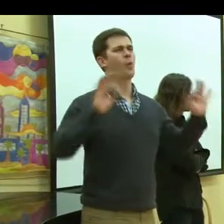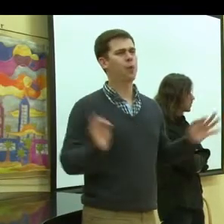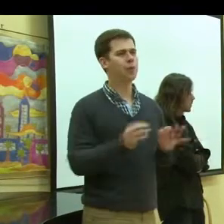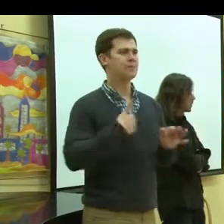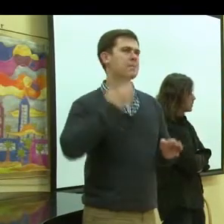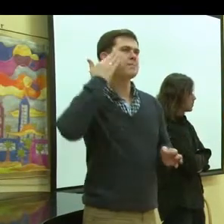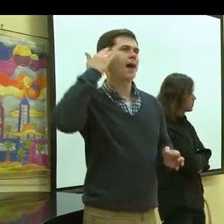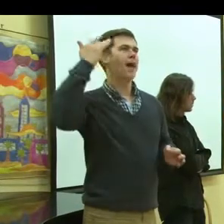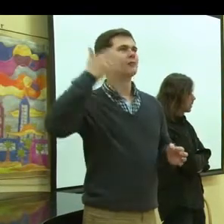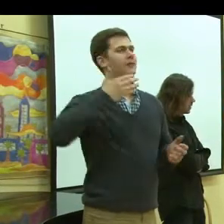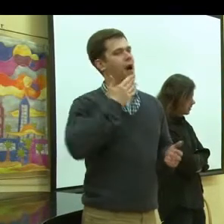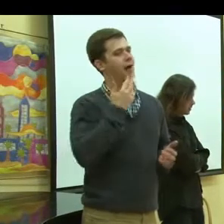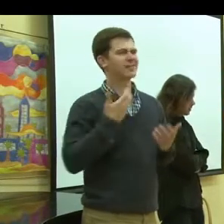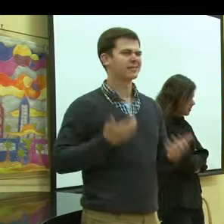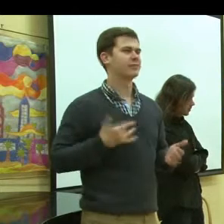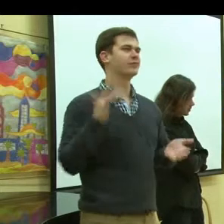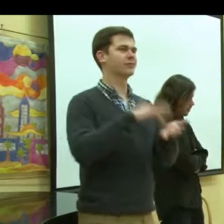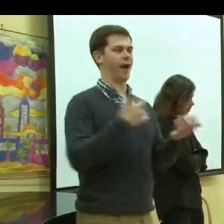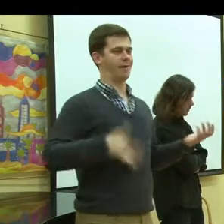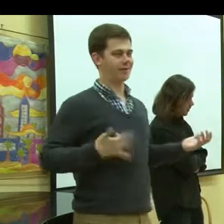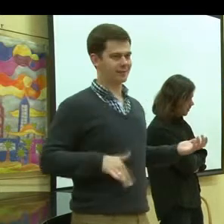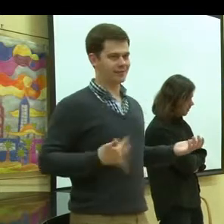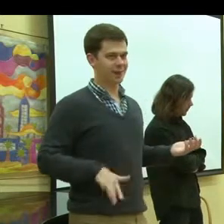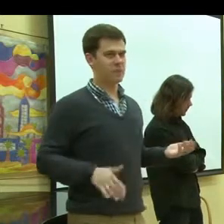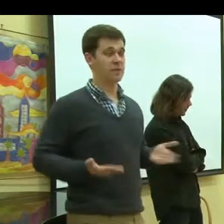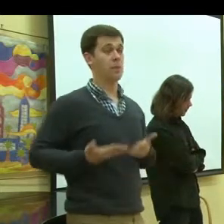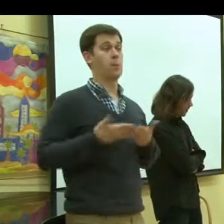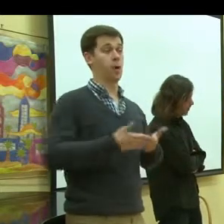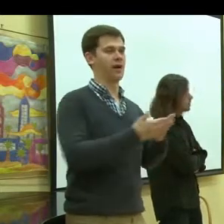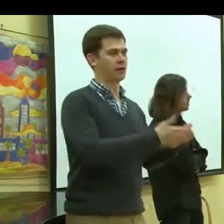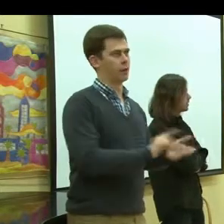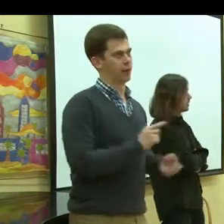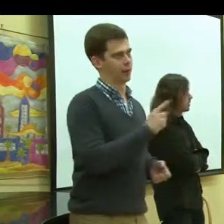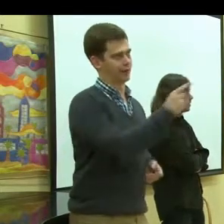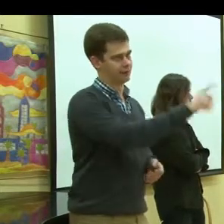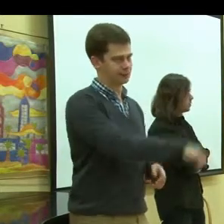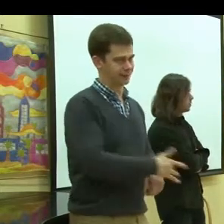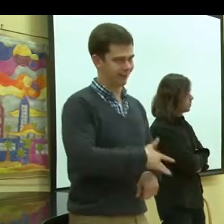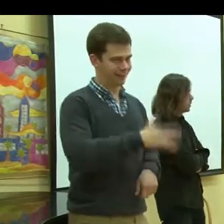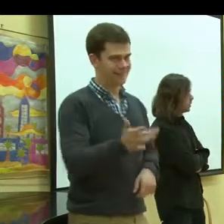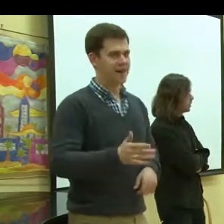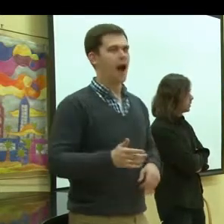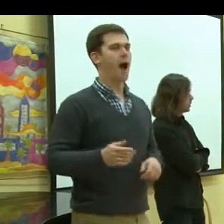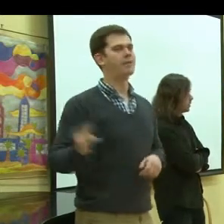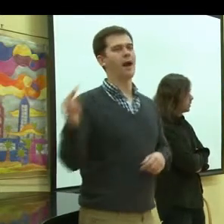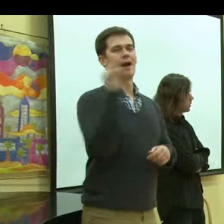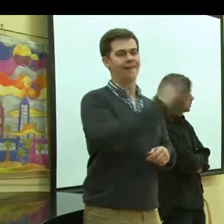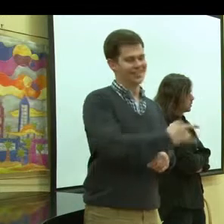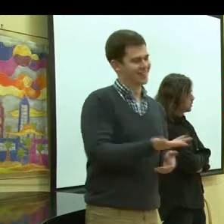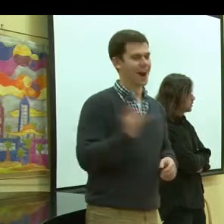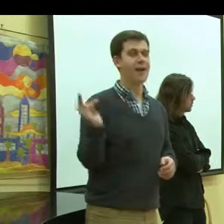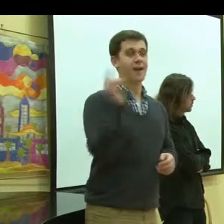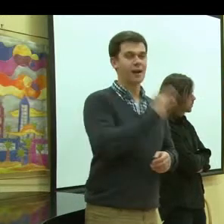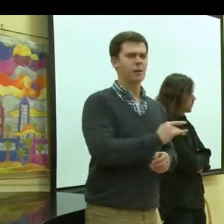marzenie, żeby kiedyś polecieć do Argentyny. Może nie popłynąć, ale polecieć. Tak, jak wygląda tamta rzeczywistość? Czy